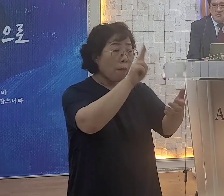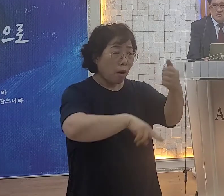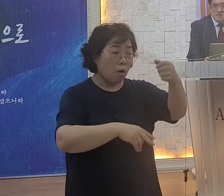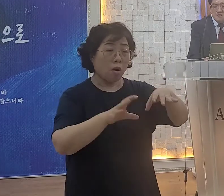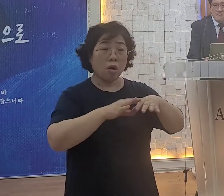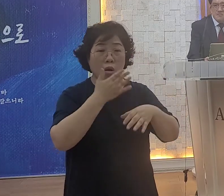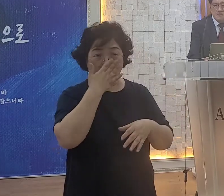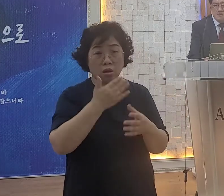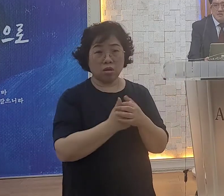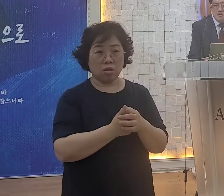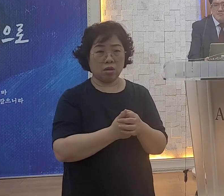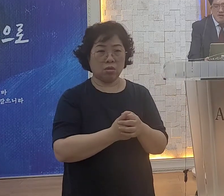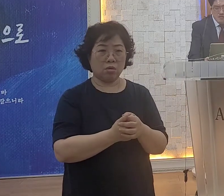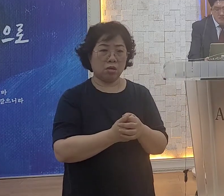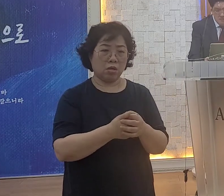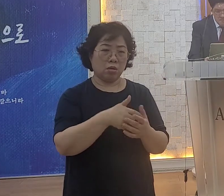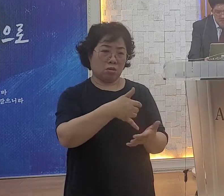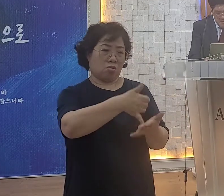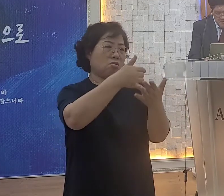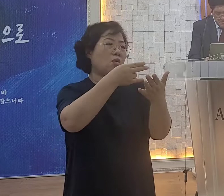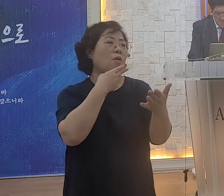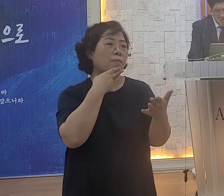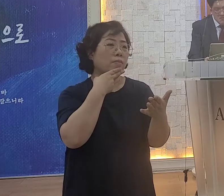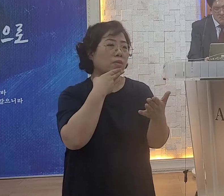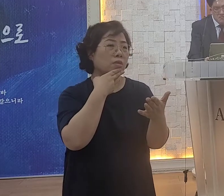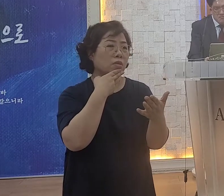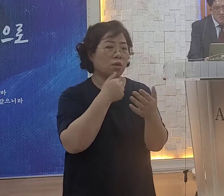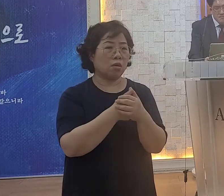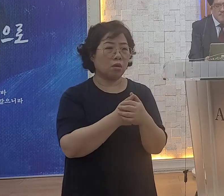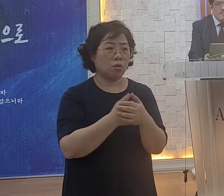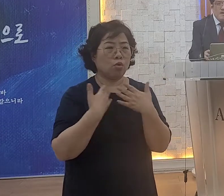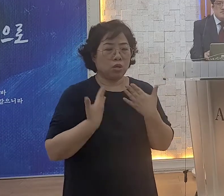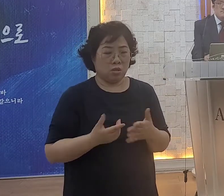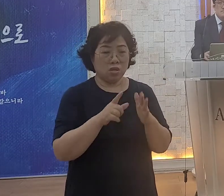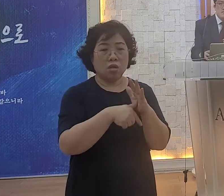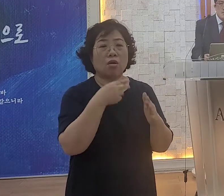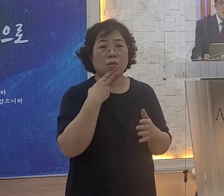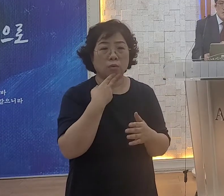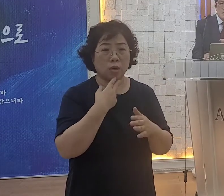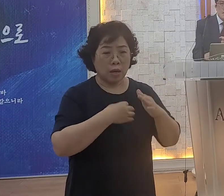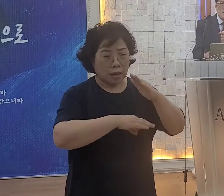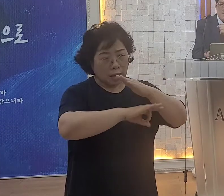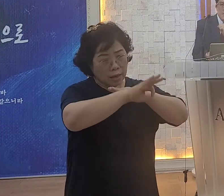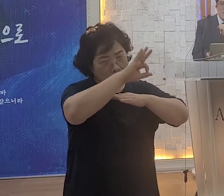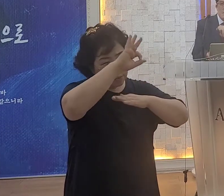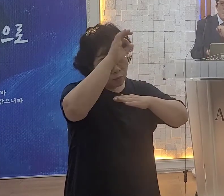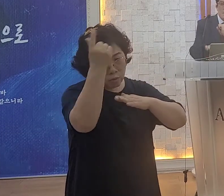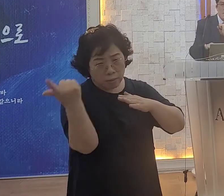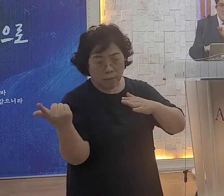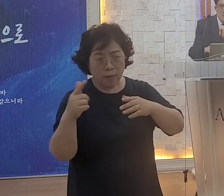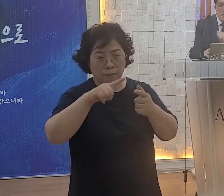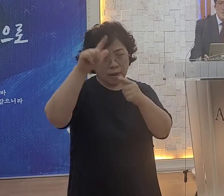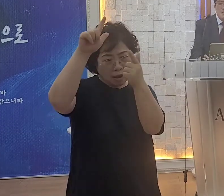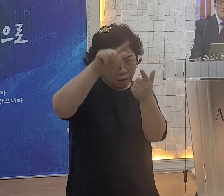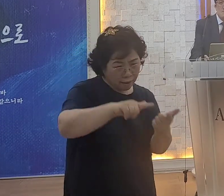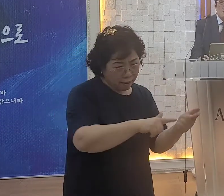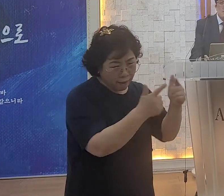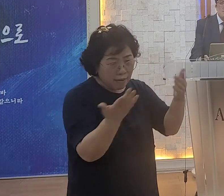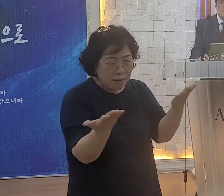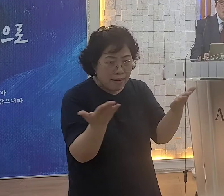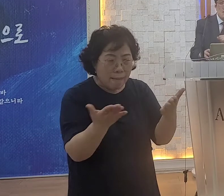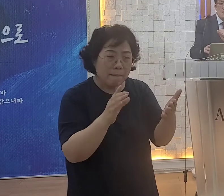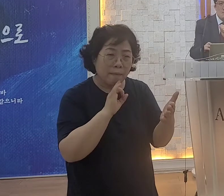물건. 인격이 없는, 말 그대로 휴식 시간도 없고, 아침부터 저녁까지 밥만 먹고 나면 무조건 일을